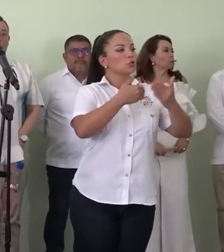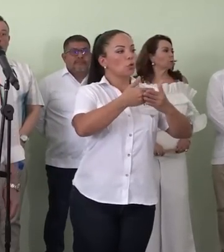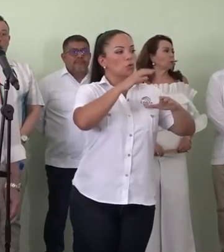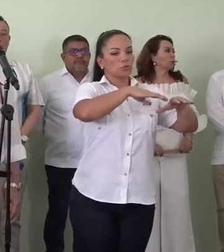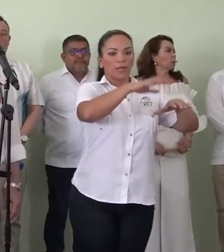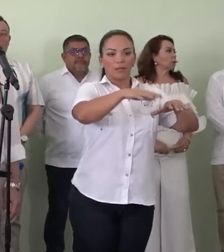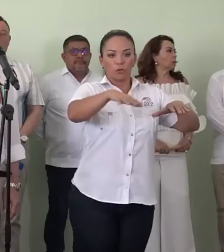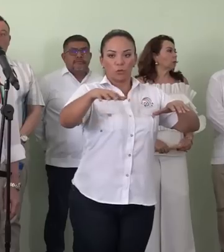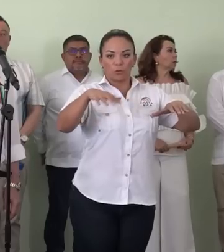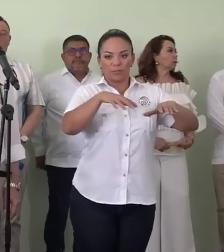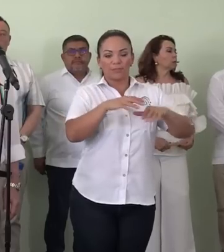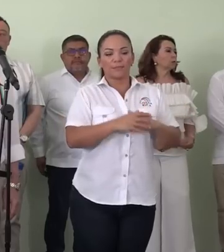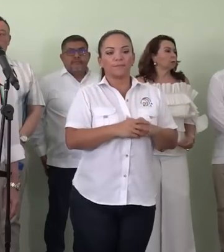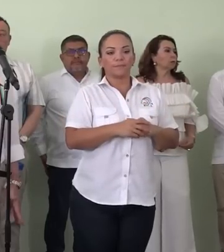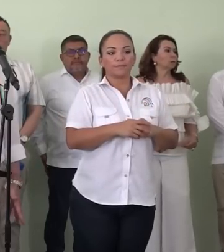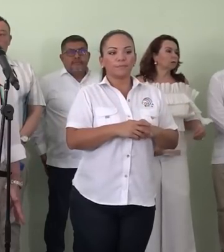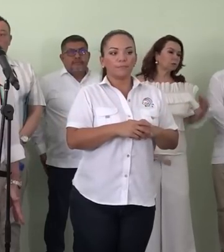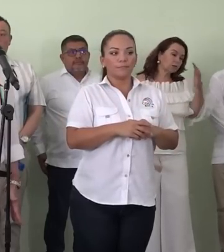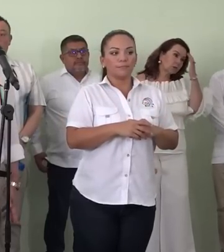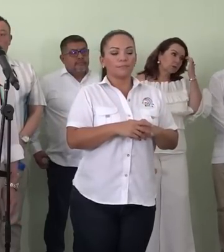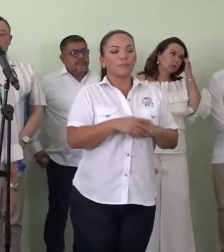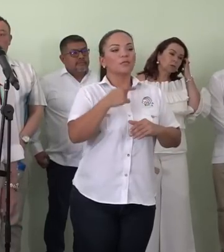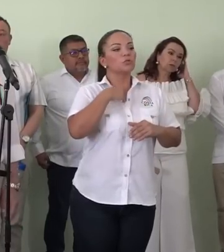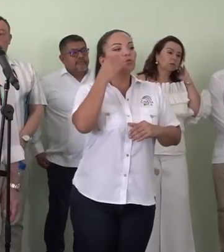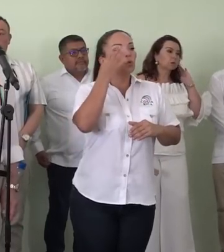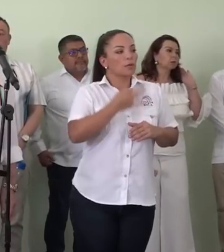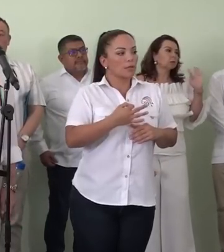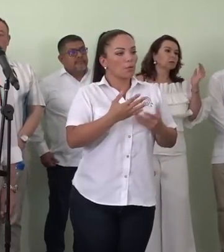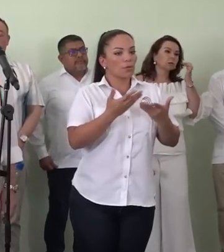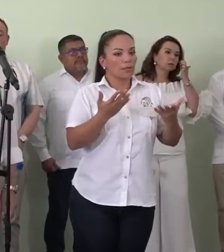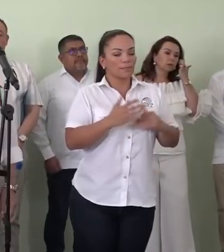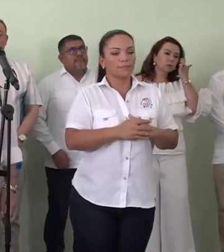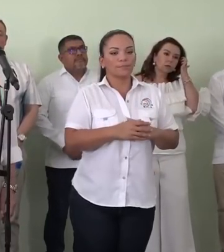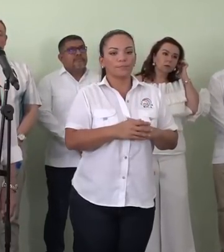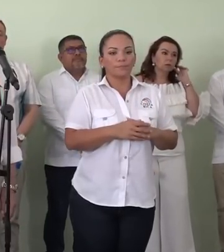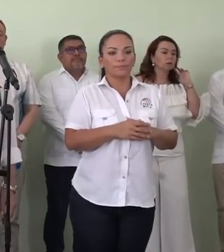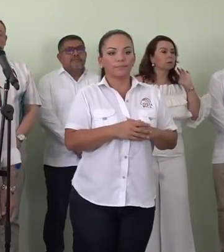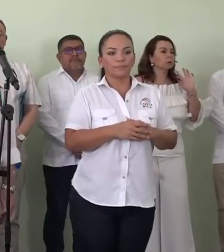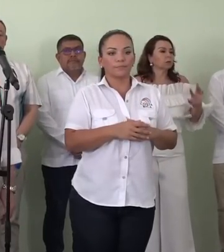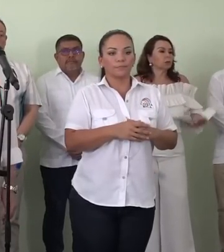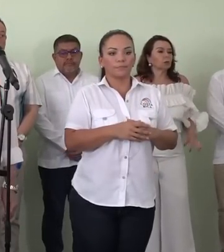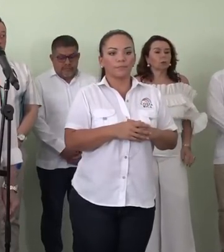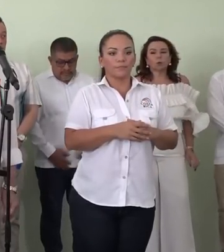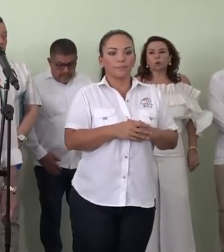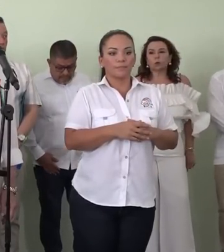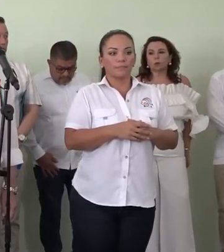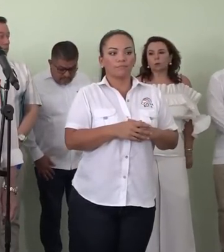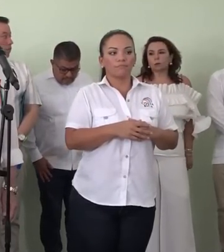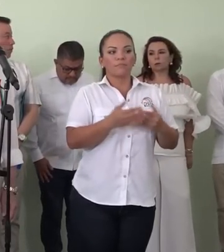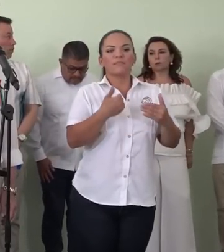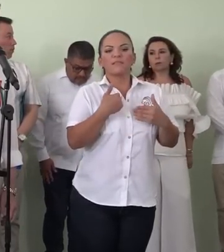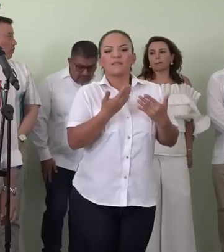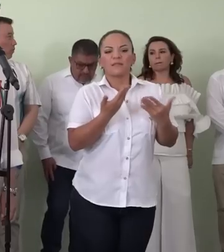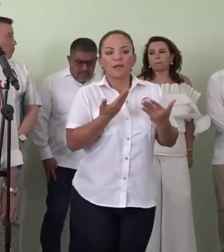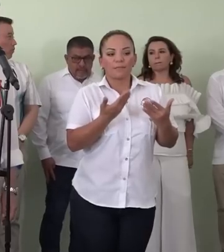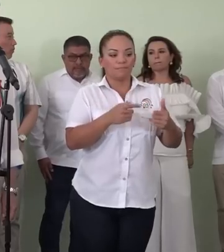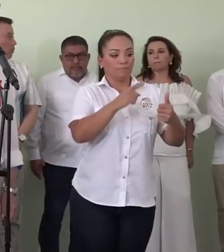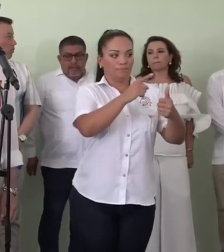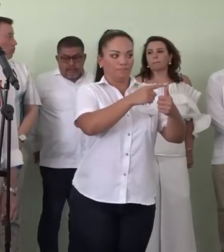cantones y creo que lo que dejamos es, uno, resultados